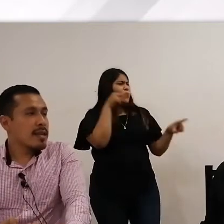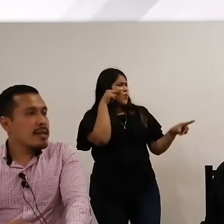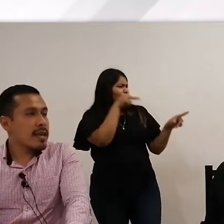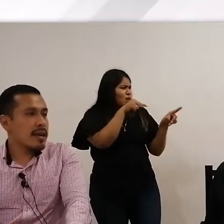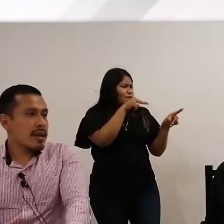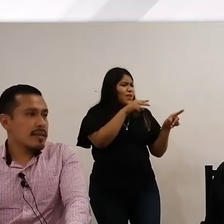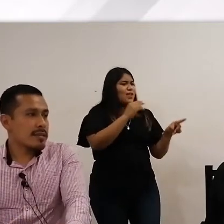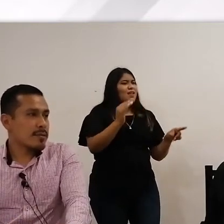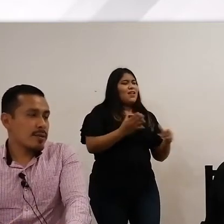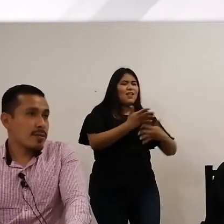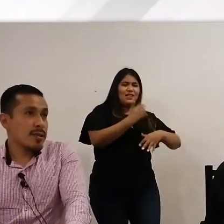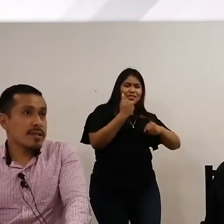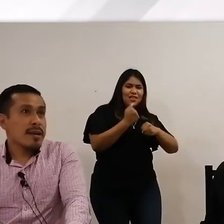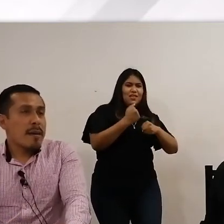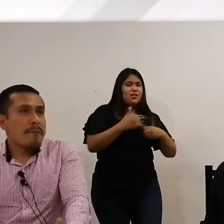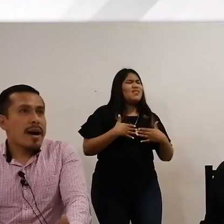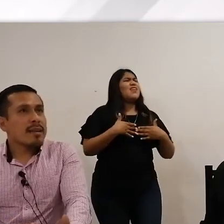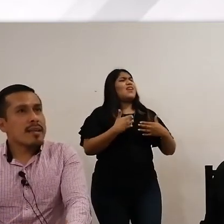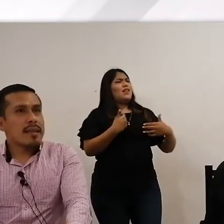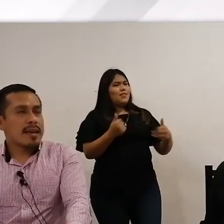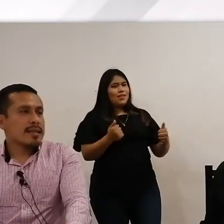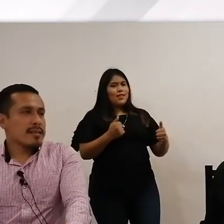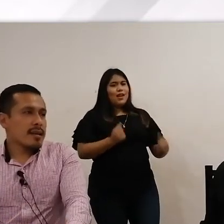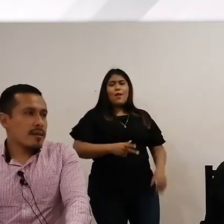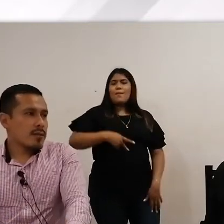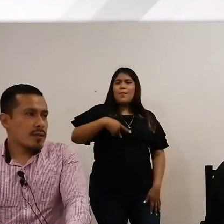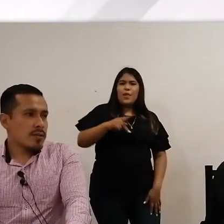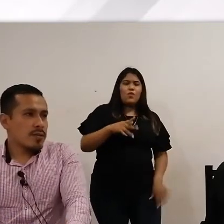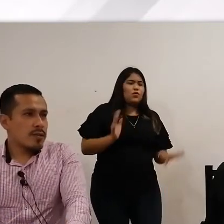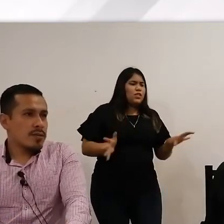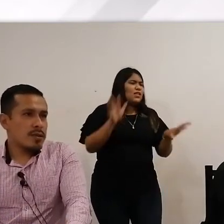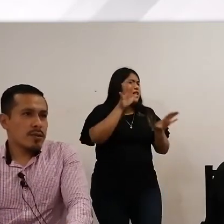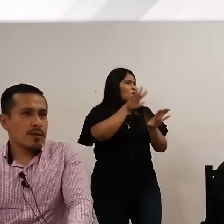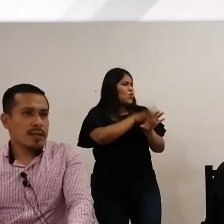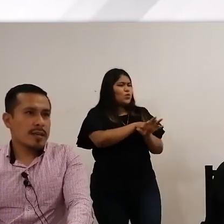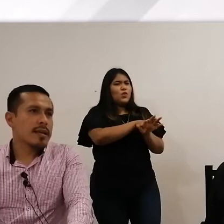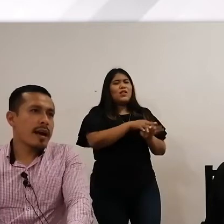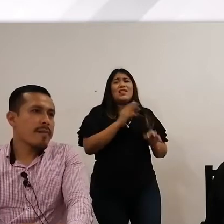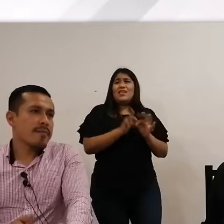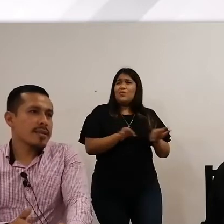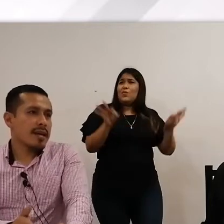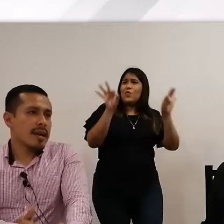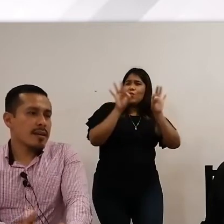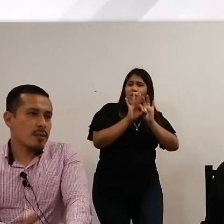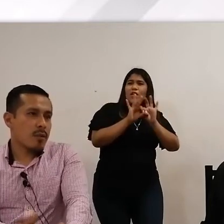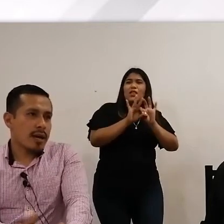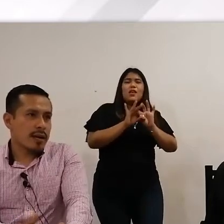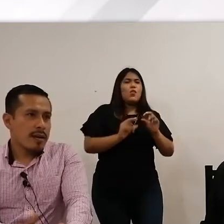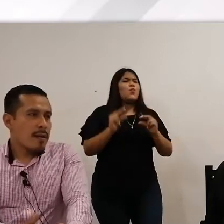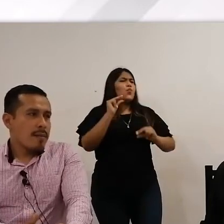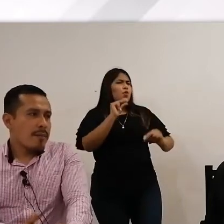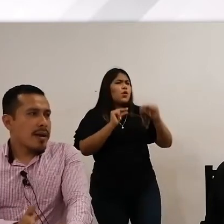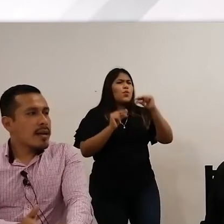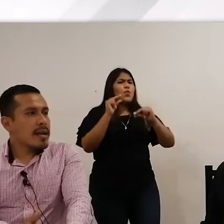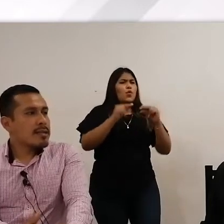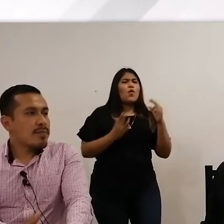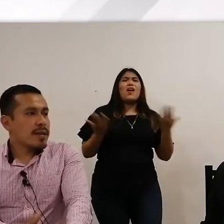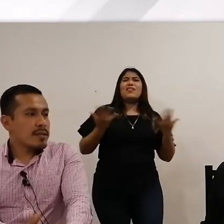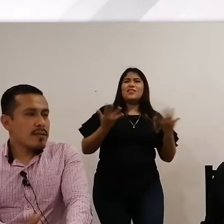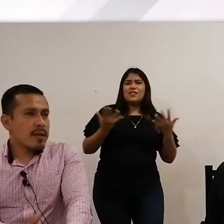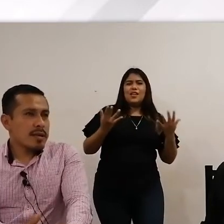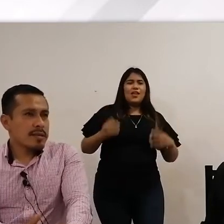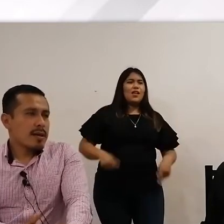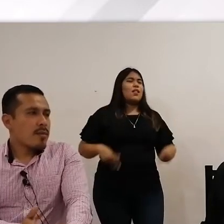y entenderlas, ¿no? Entonces, parte de esta inclusión yo creo que sería empezar a actuar para que